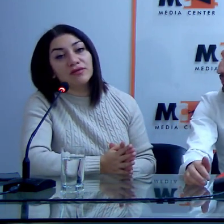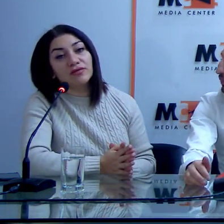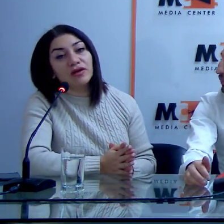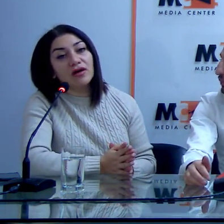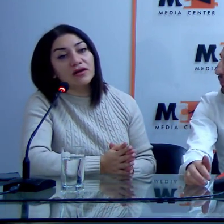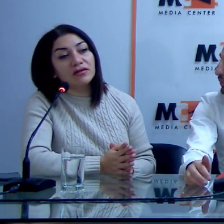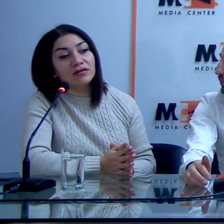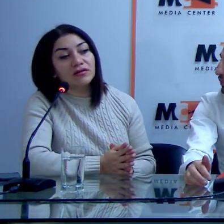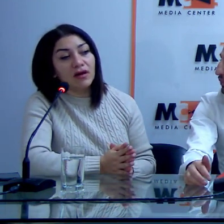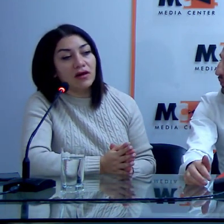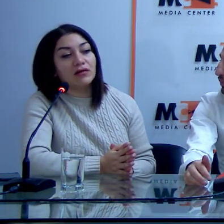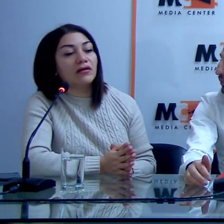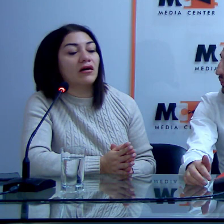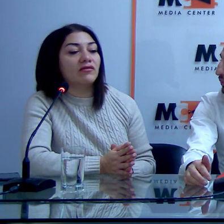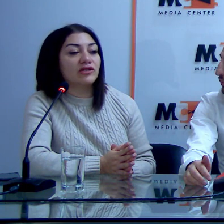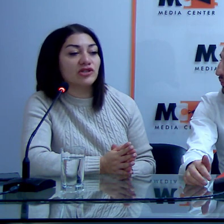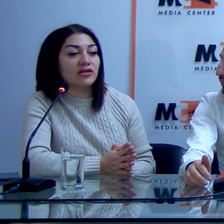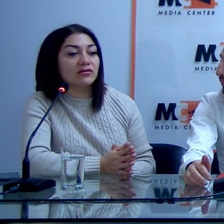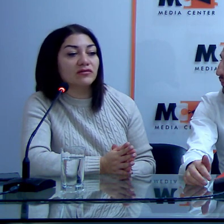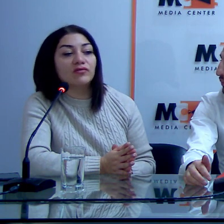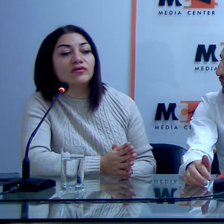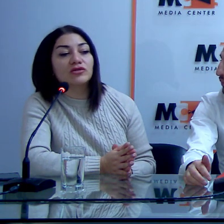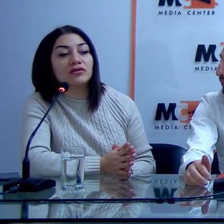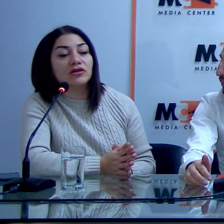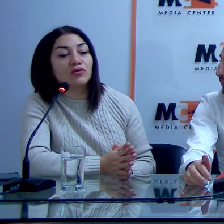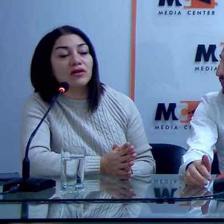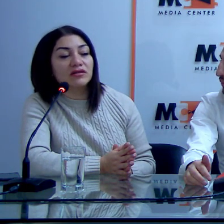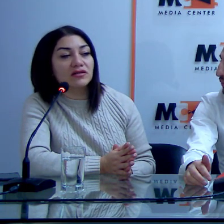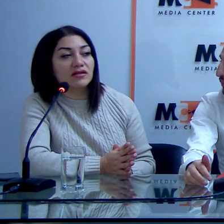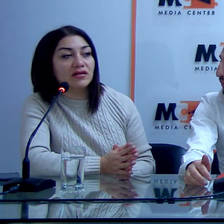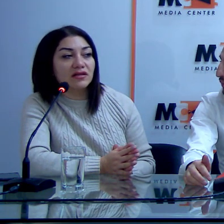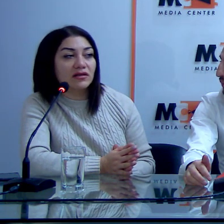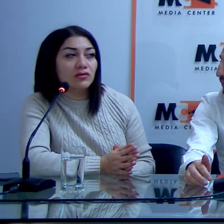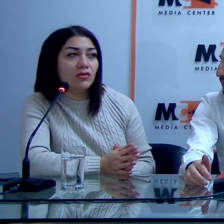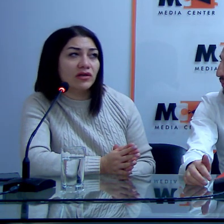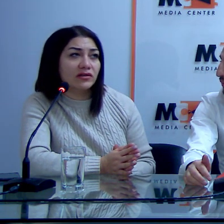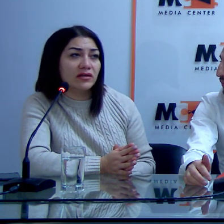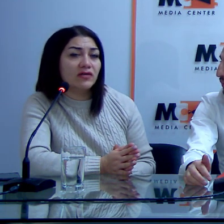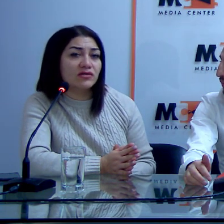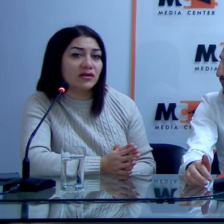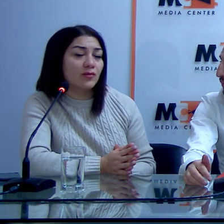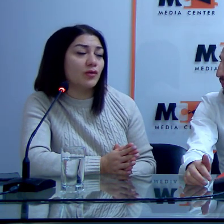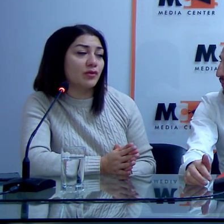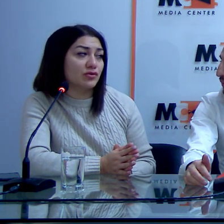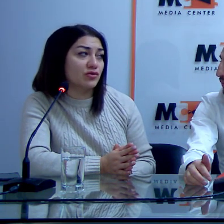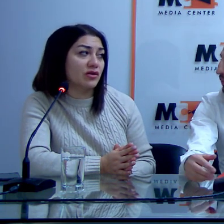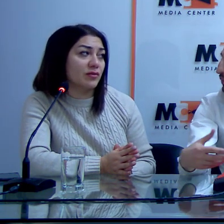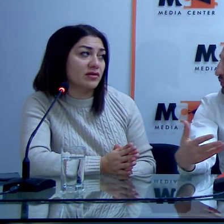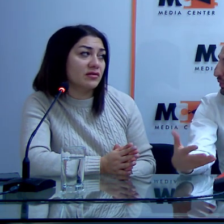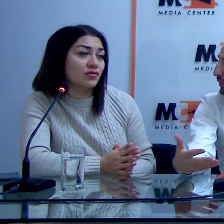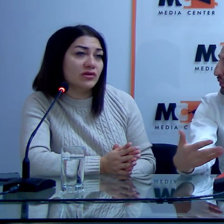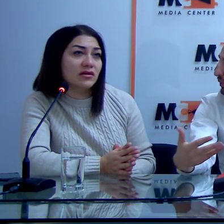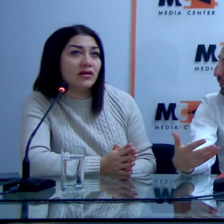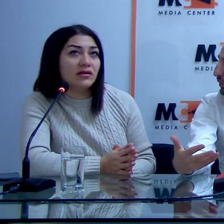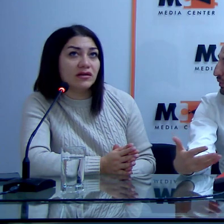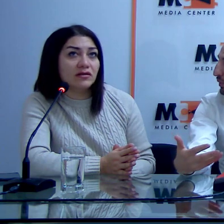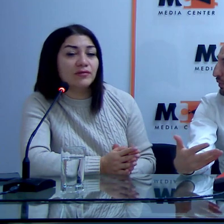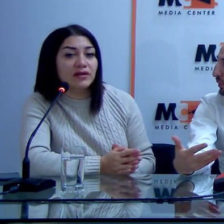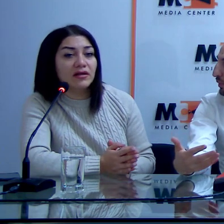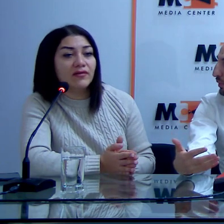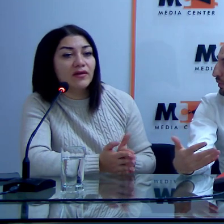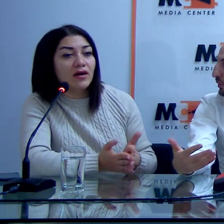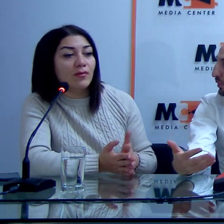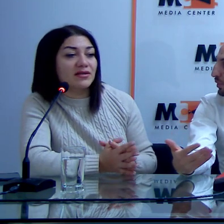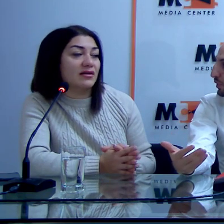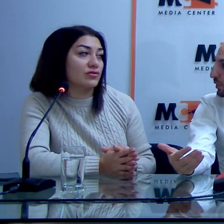Սակայն միևնույնը կարիք կա ավելի շատ լխու անձանց իրազեկելու օրենքների օրենսդրական փոփոխությունների մասին, գուցե դա իր հերթին